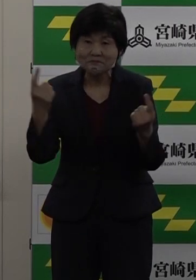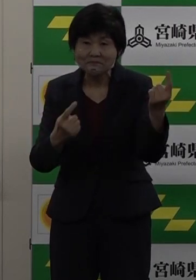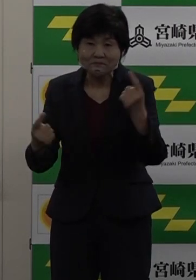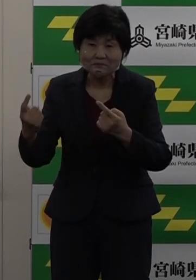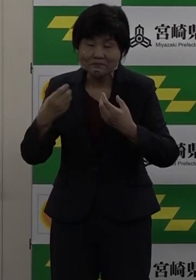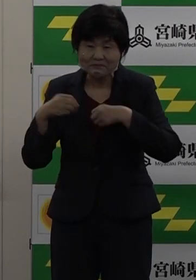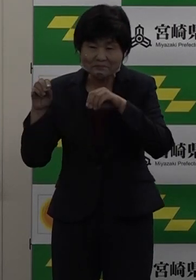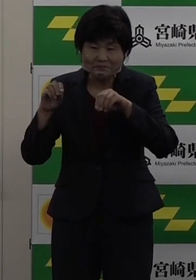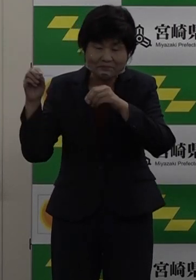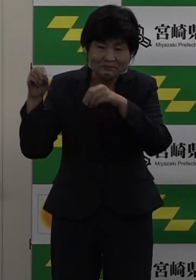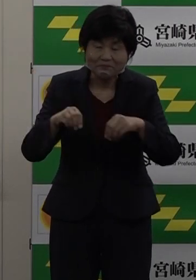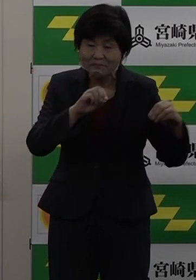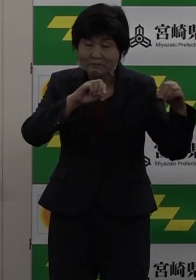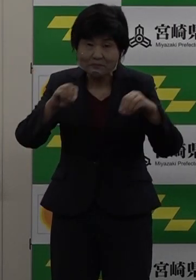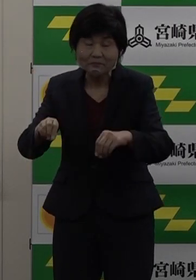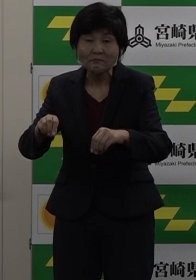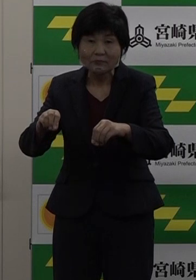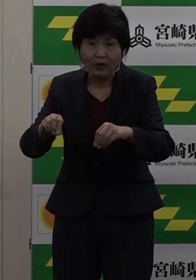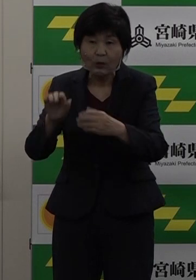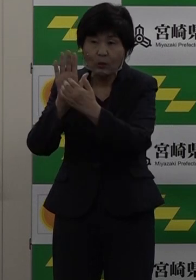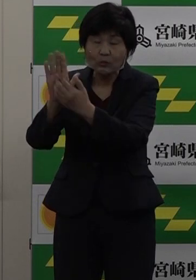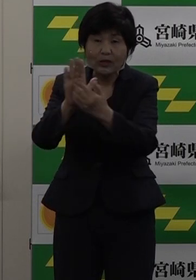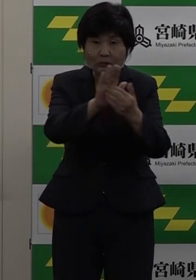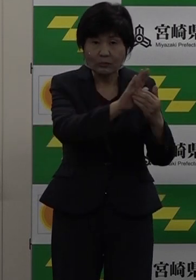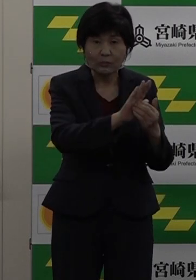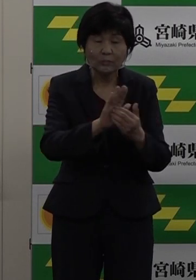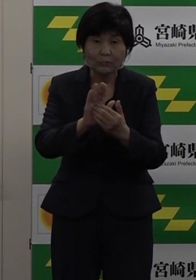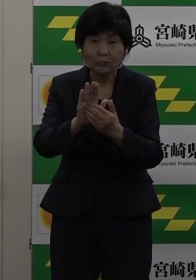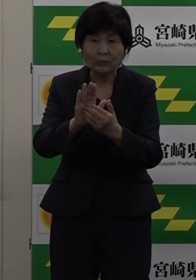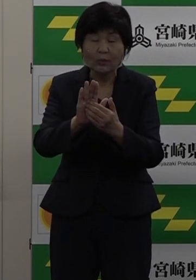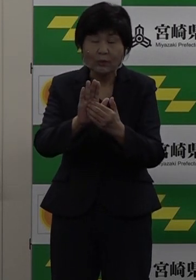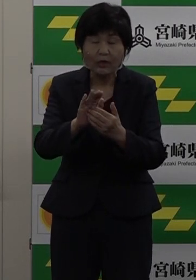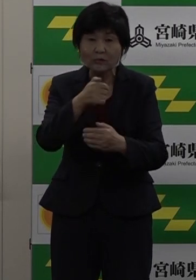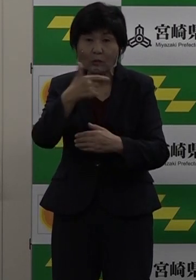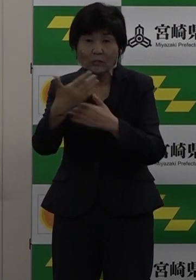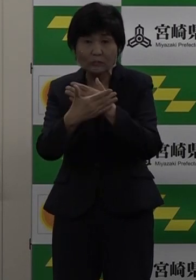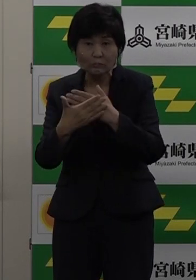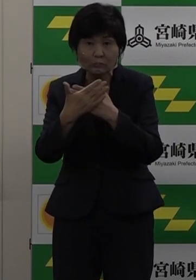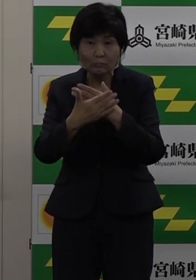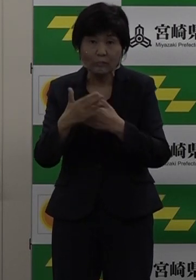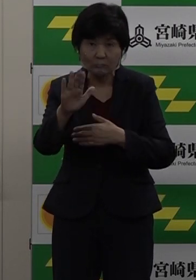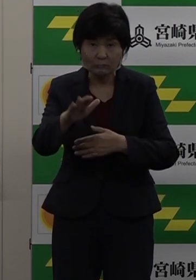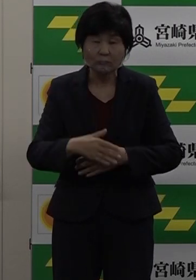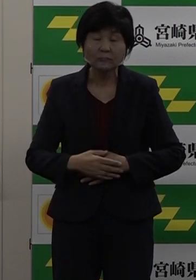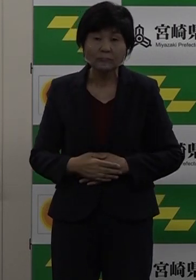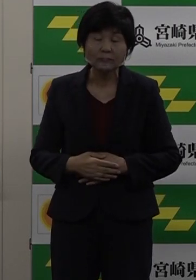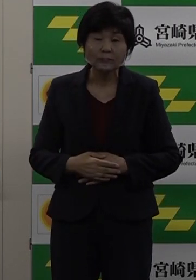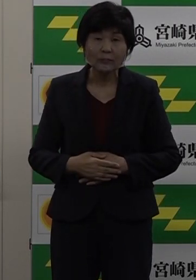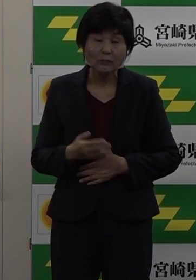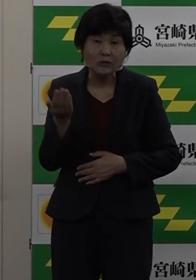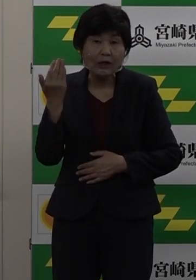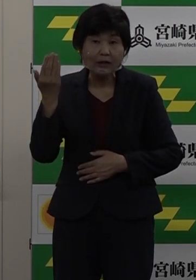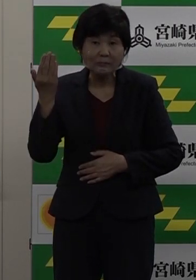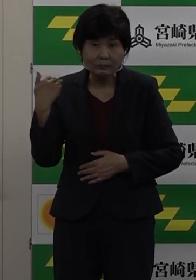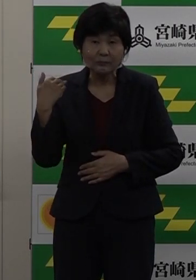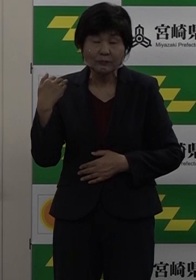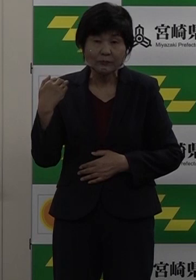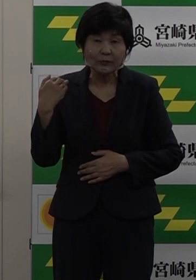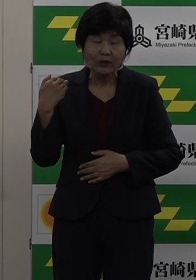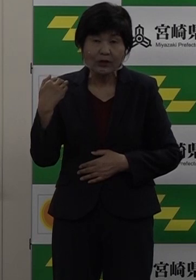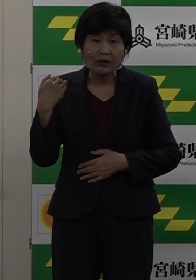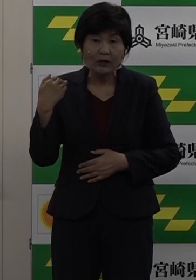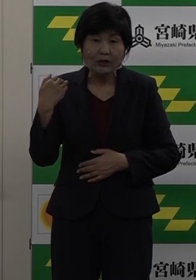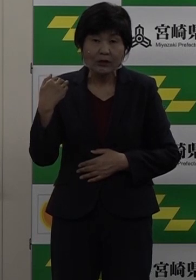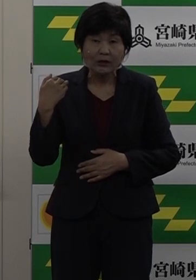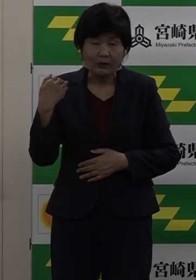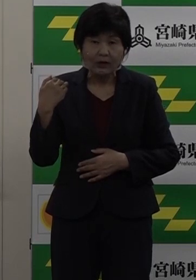戒を高い警戒を維持することによって防いでいくというのが非常に重要な局面になります。以前そうですね、火事